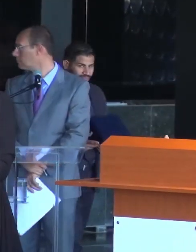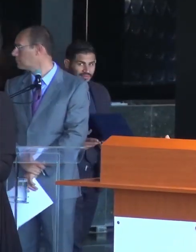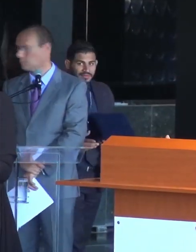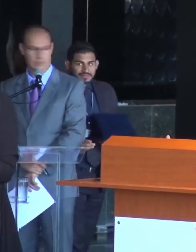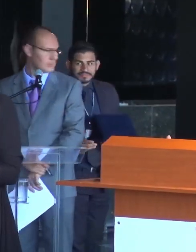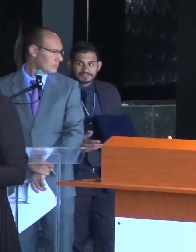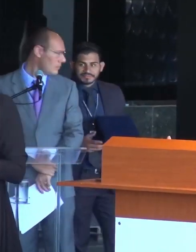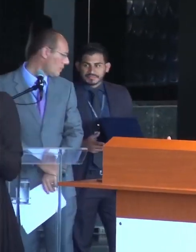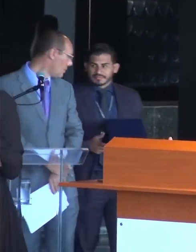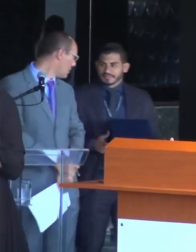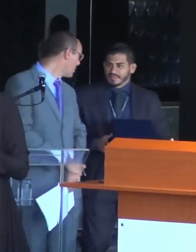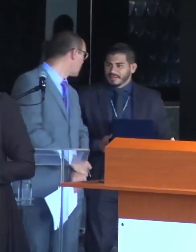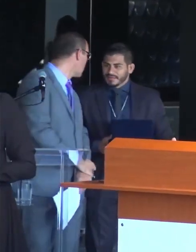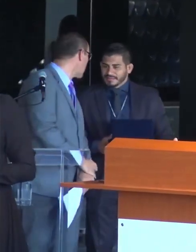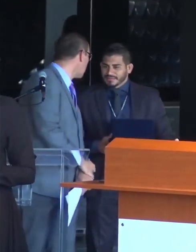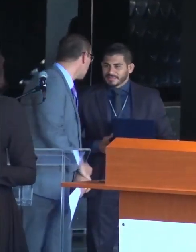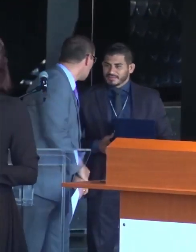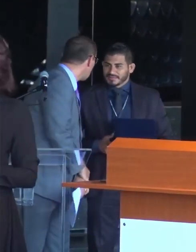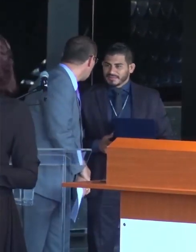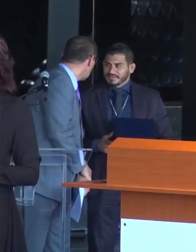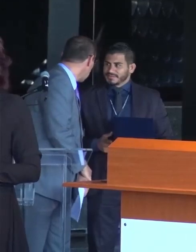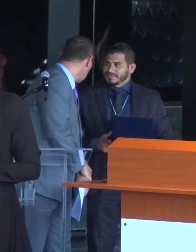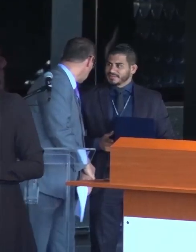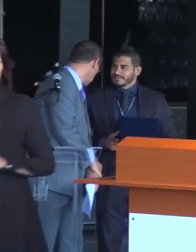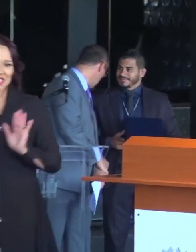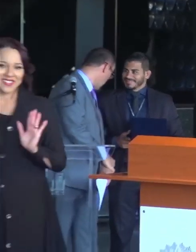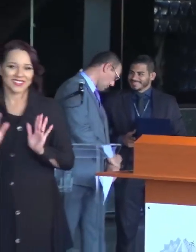não existia telefone celular. Bem, eu pelo menos não tinha.